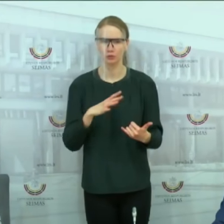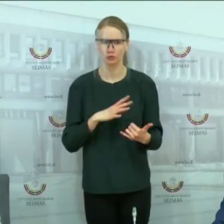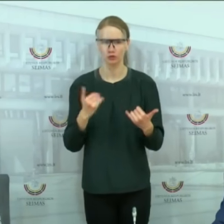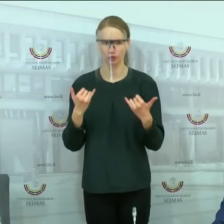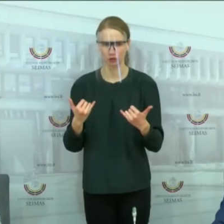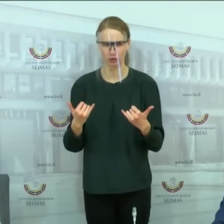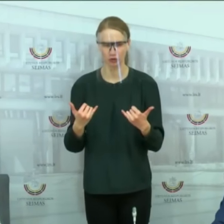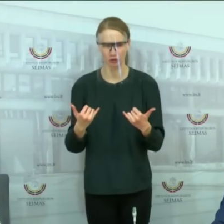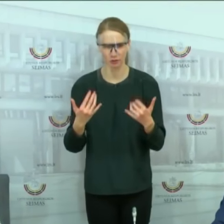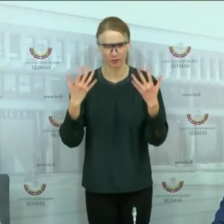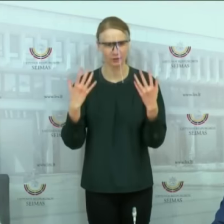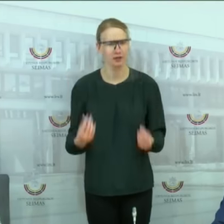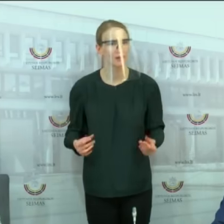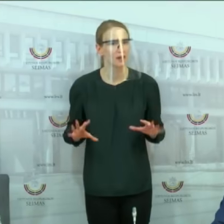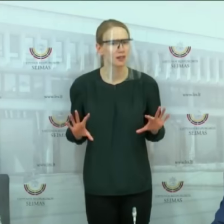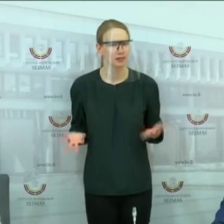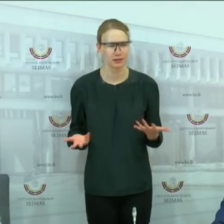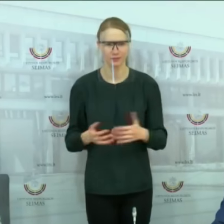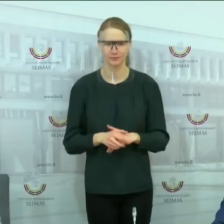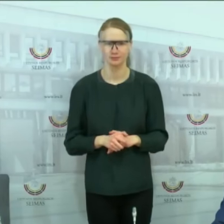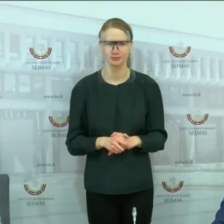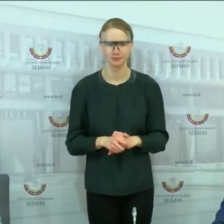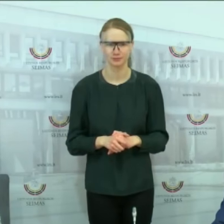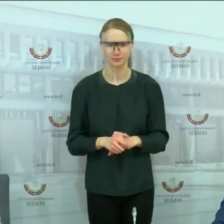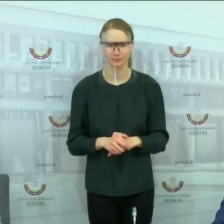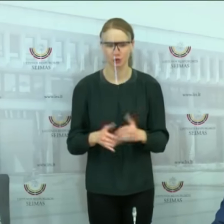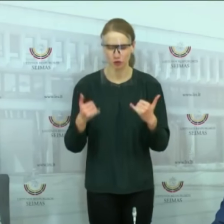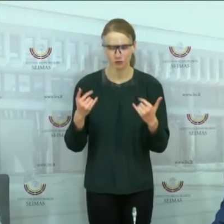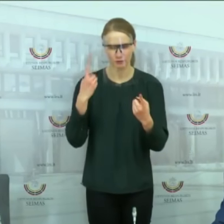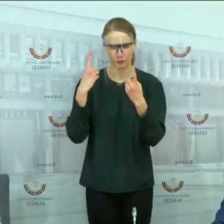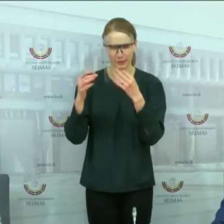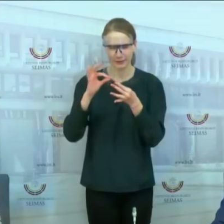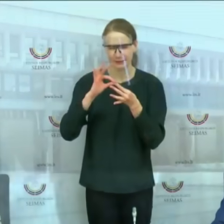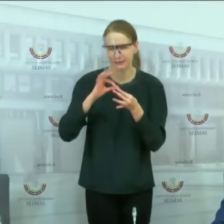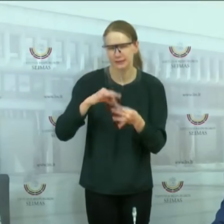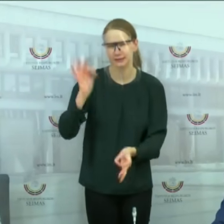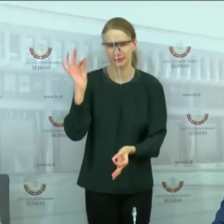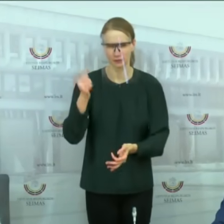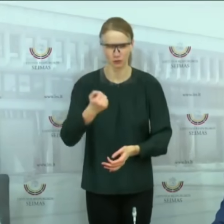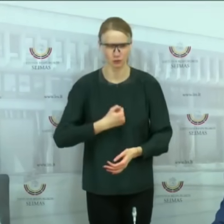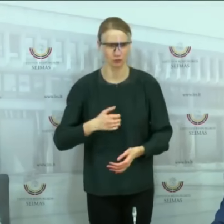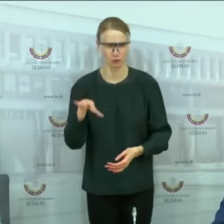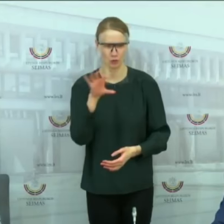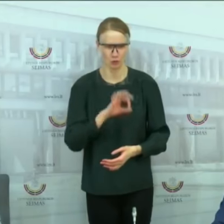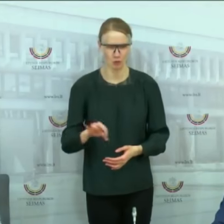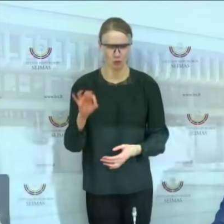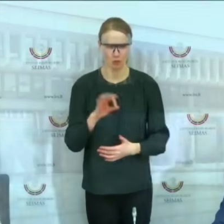Šiandien yra ta diena, kada turim, na, tikrai jau labai tikslius duomenis, išvengus tam